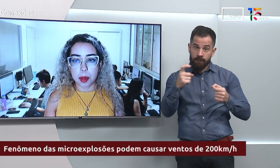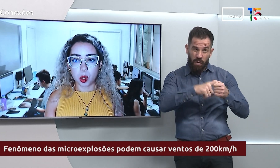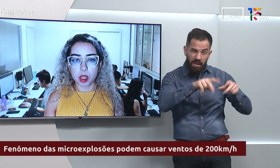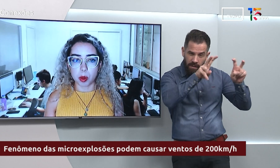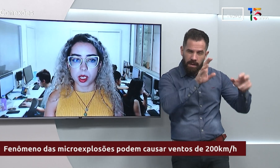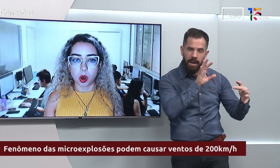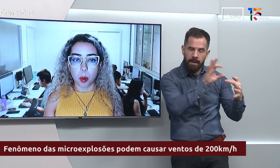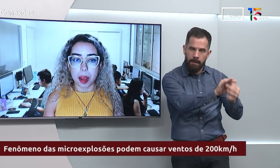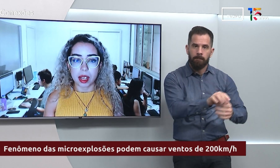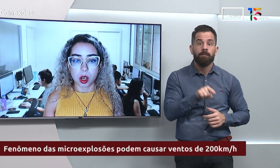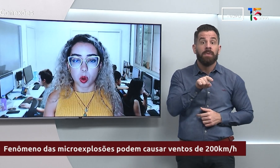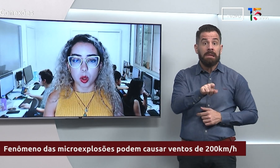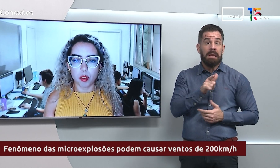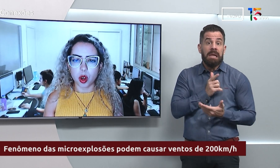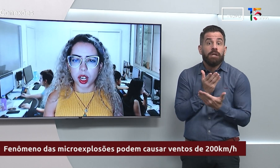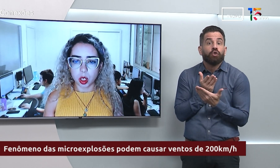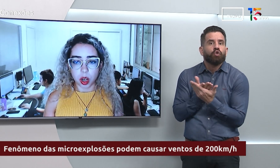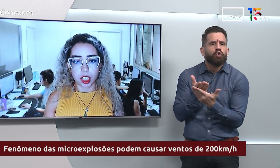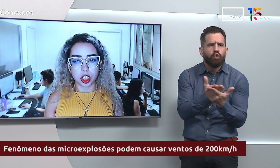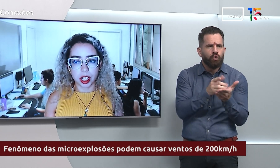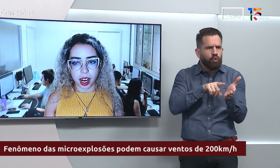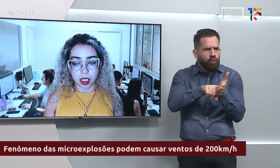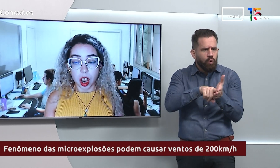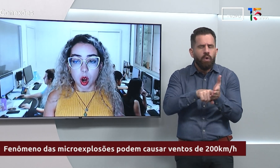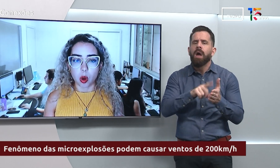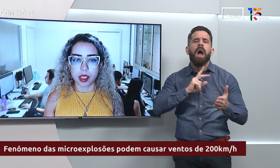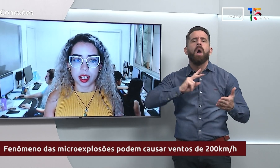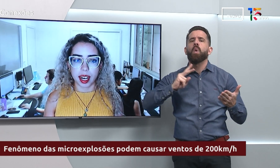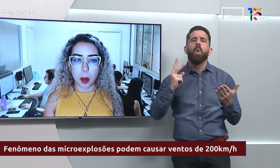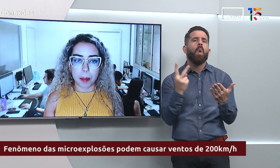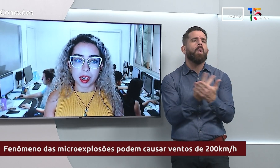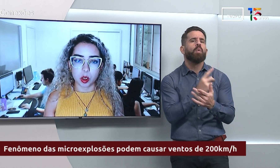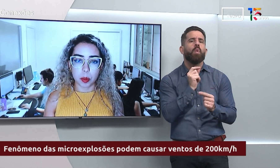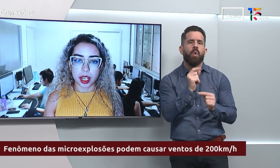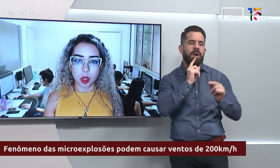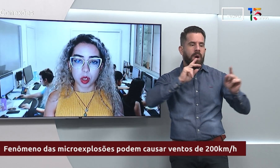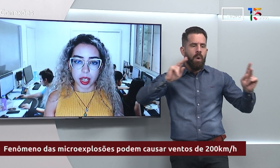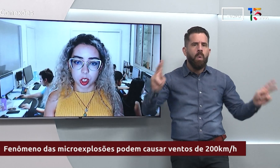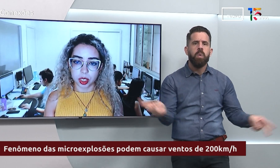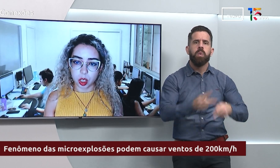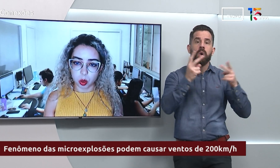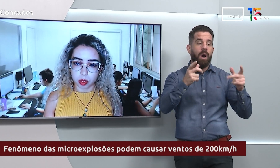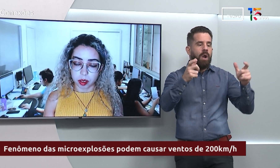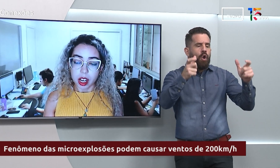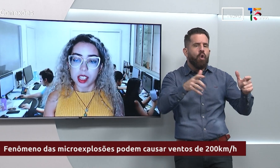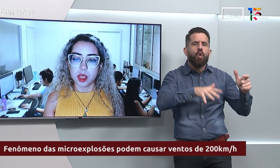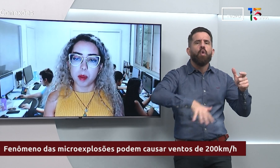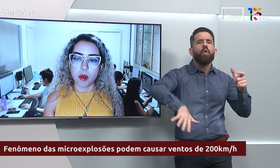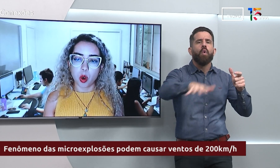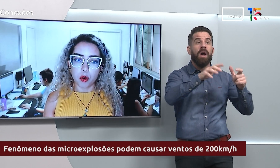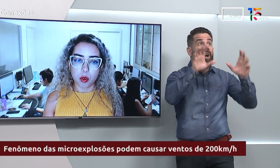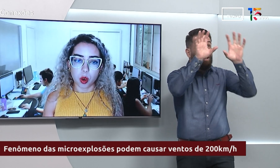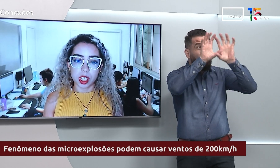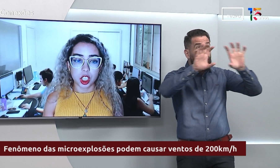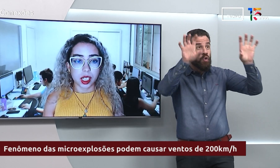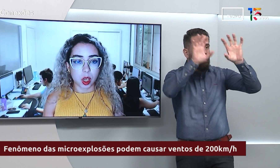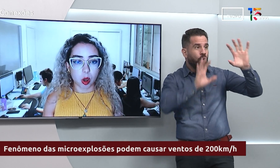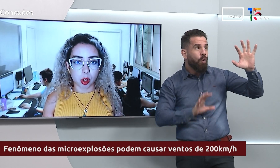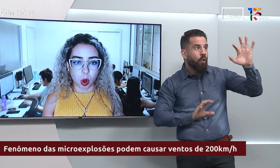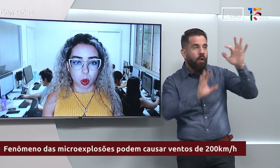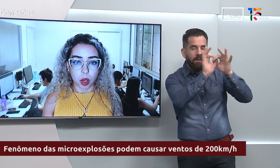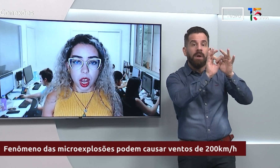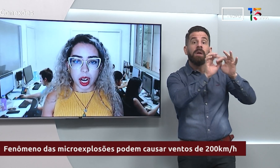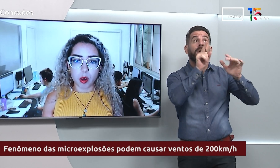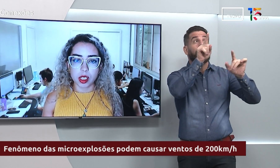a microexplosão começa quando uma violenta corrente de ar, concentrada apenas em um pequeno trecho da nuvem, se move com força em direção